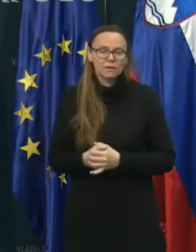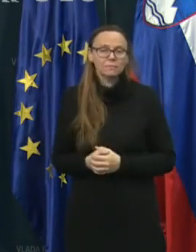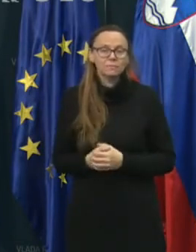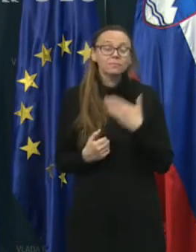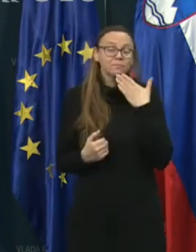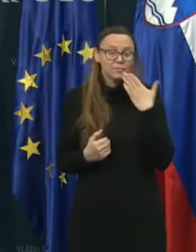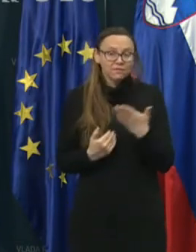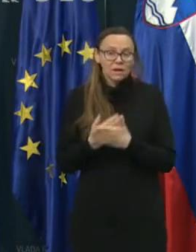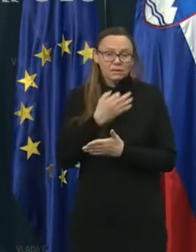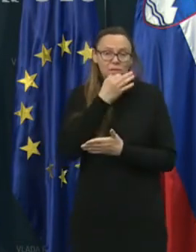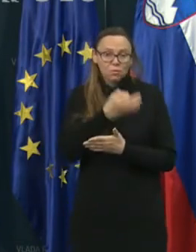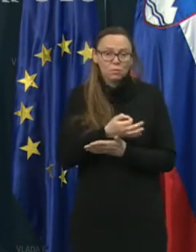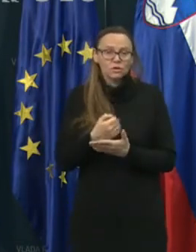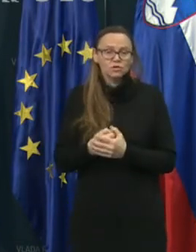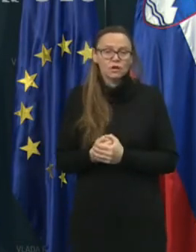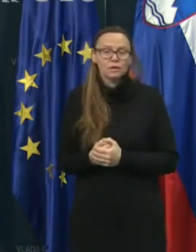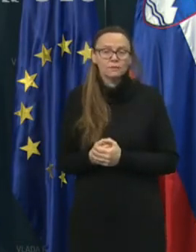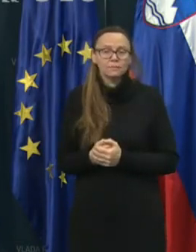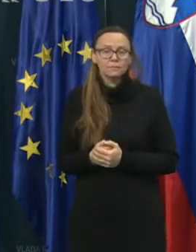Hvala lepa za vprašanje.